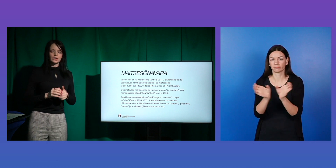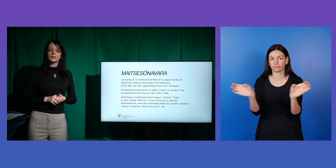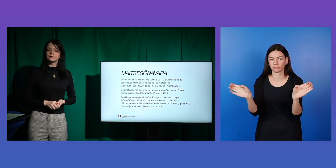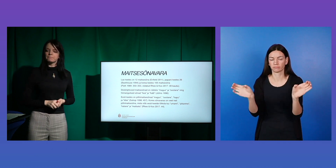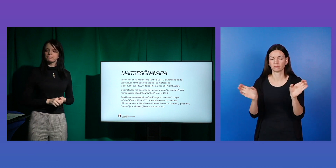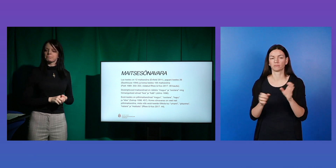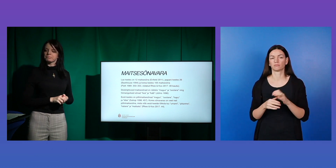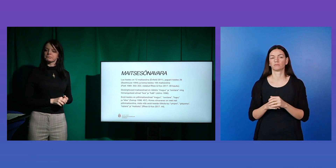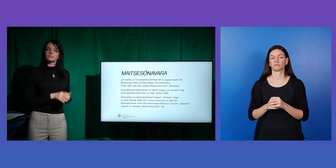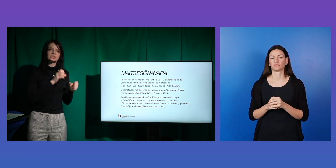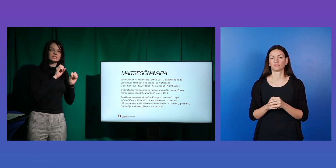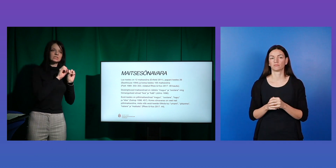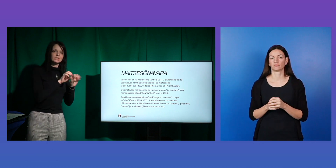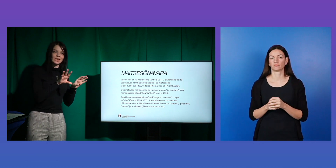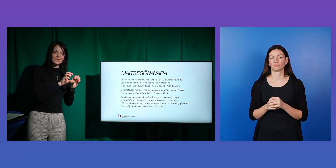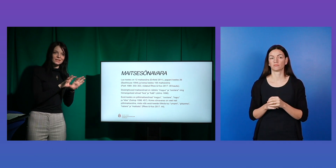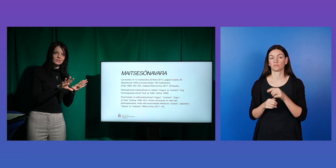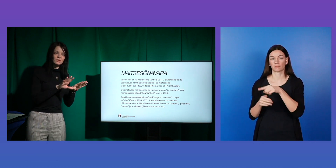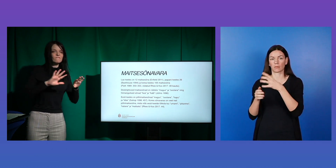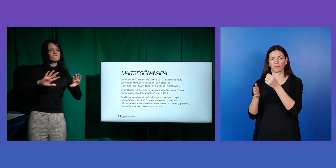Maitse sõnu saab siis